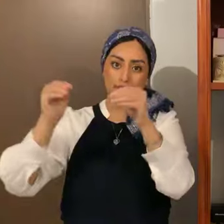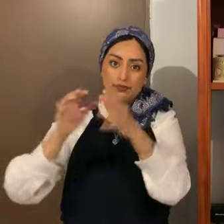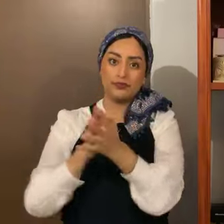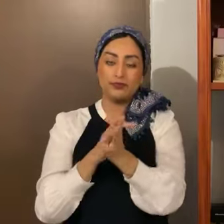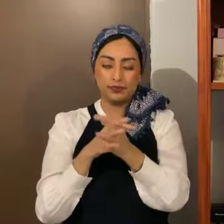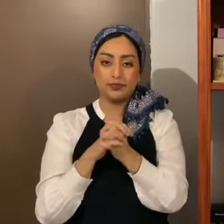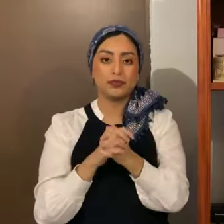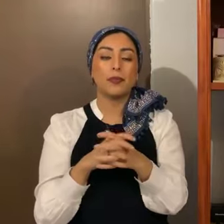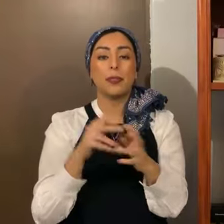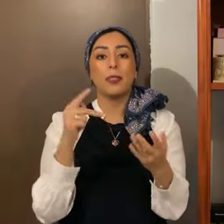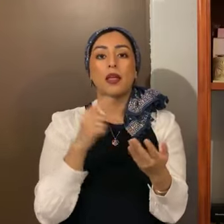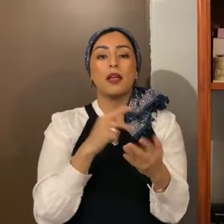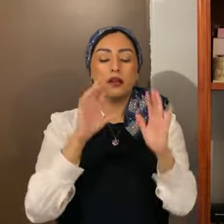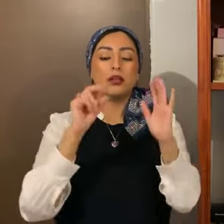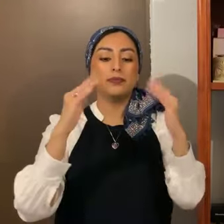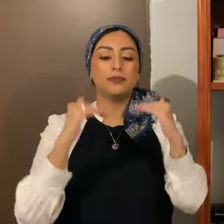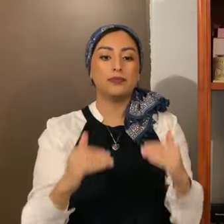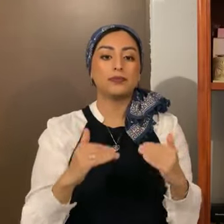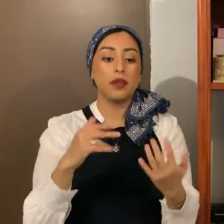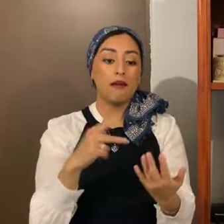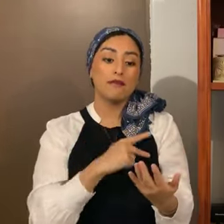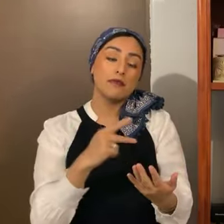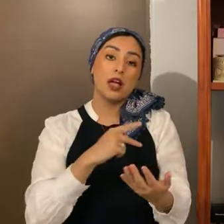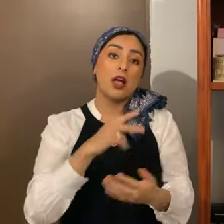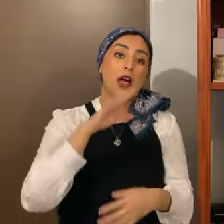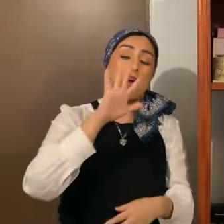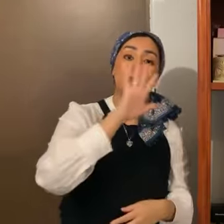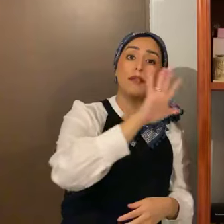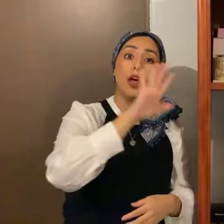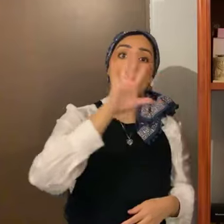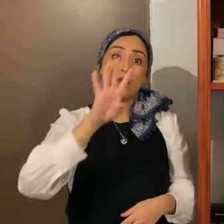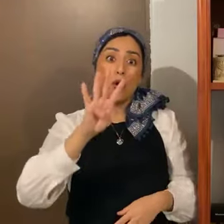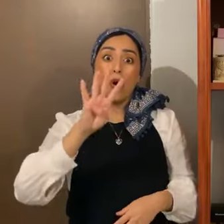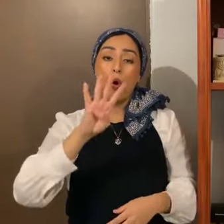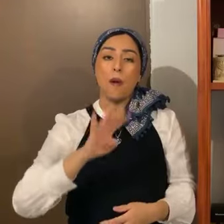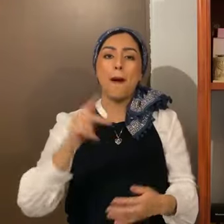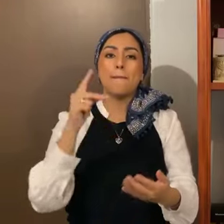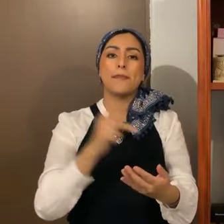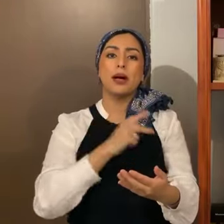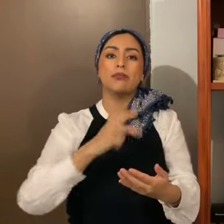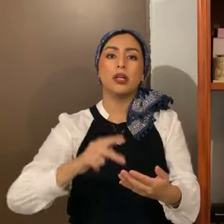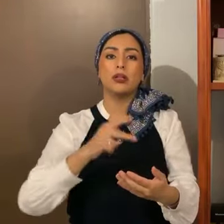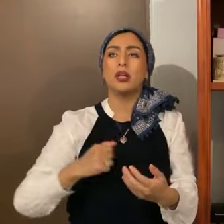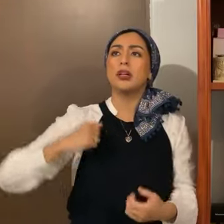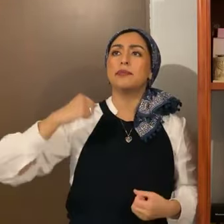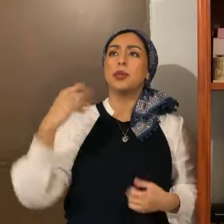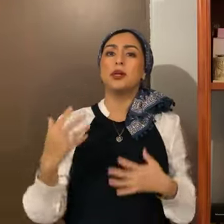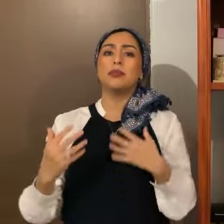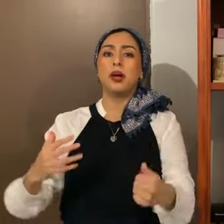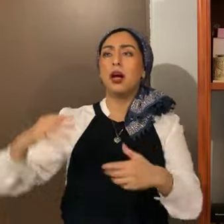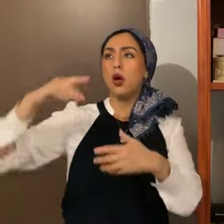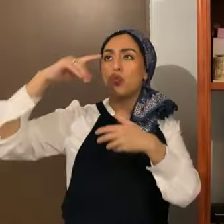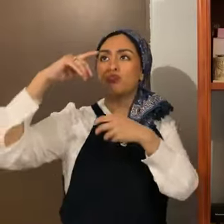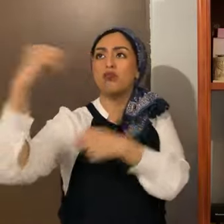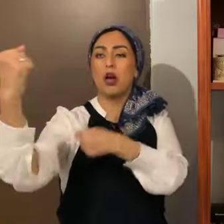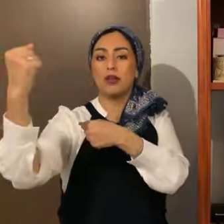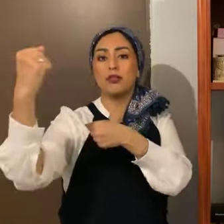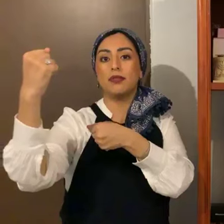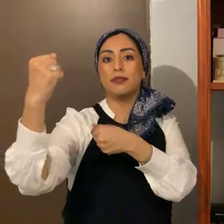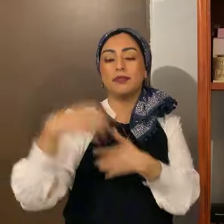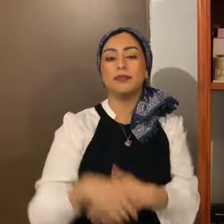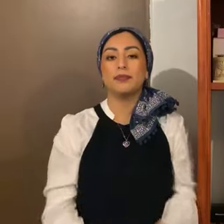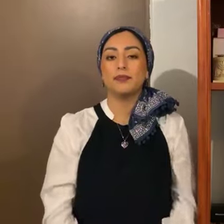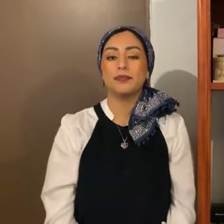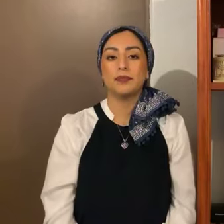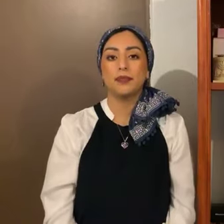54 es una oración de confianza, betuaj en hebreo, ¿sí? Es